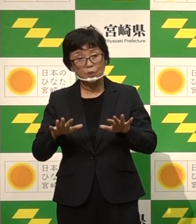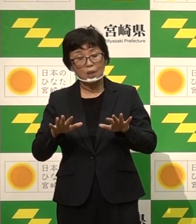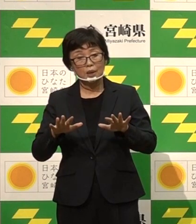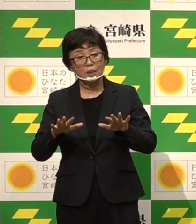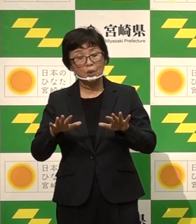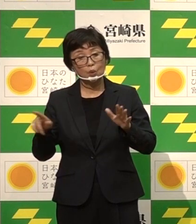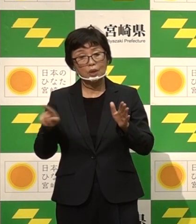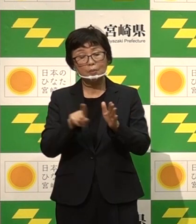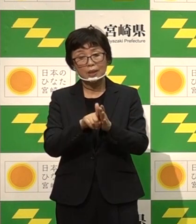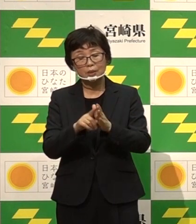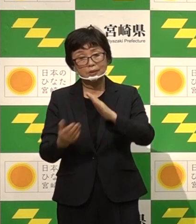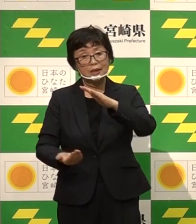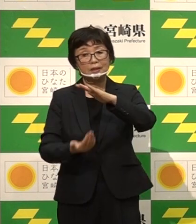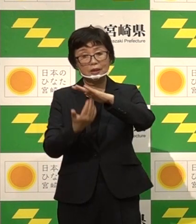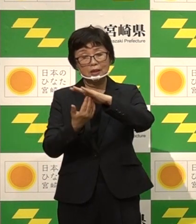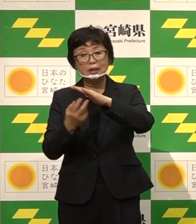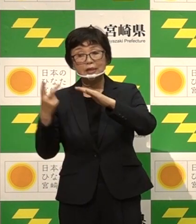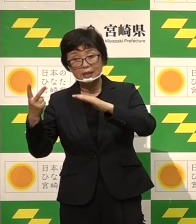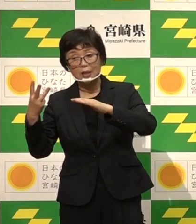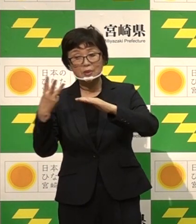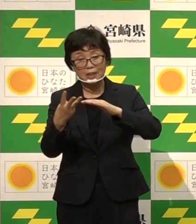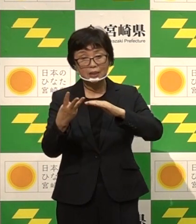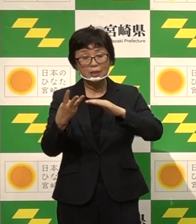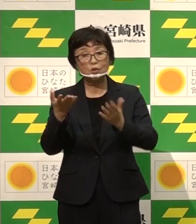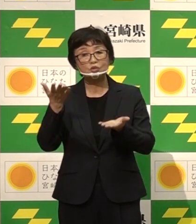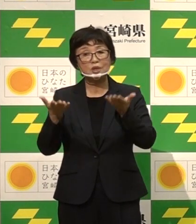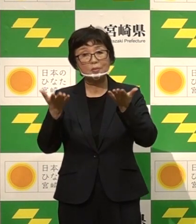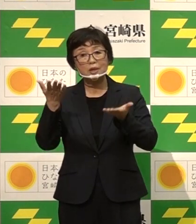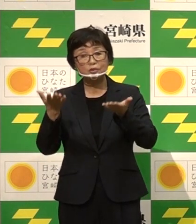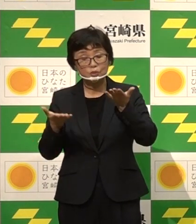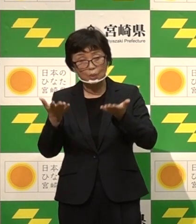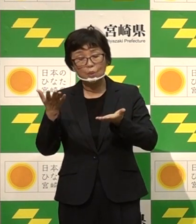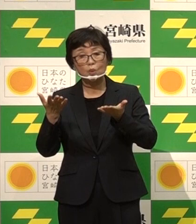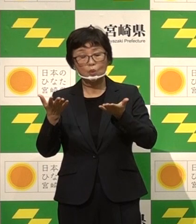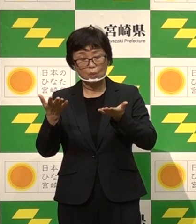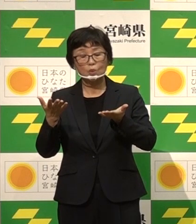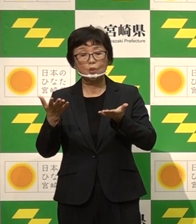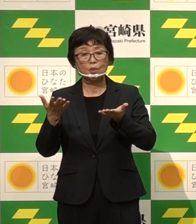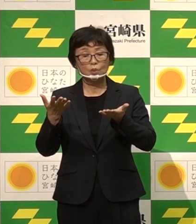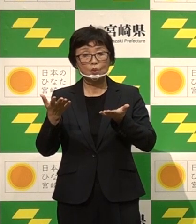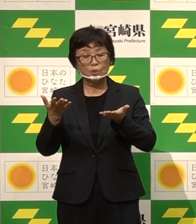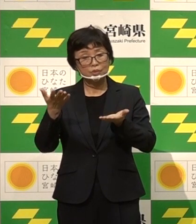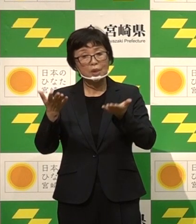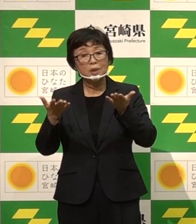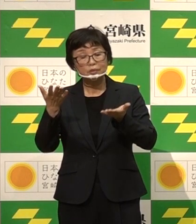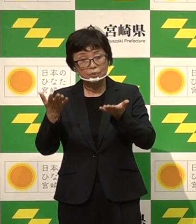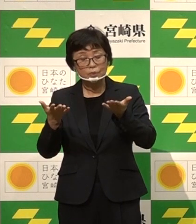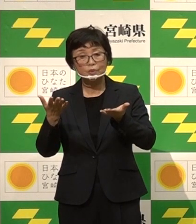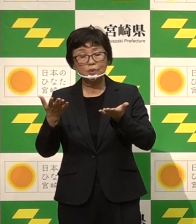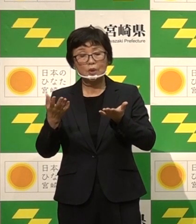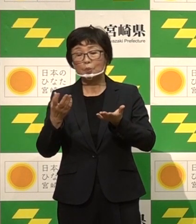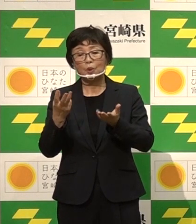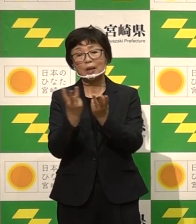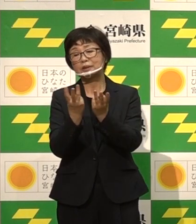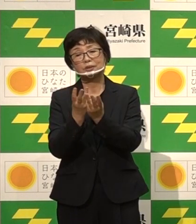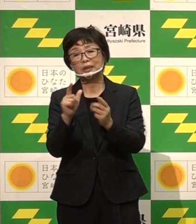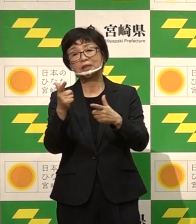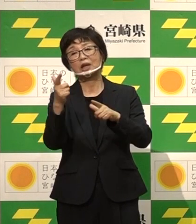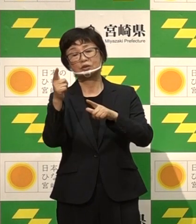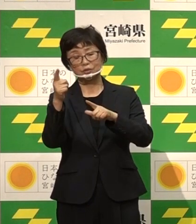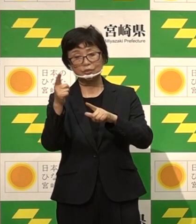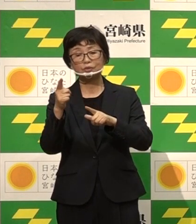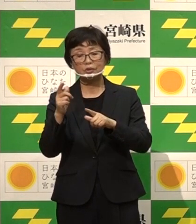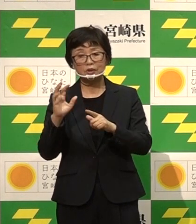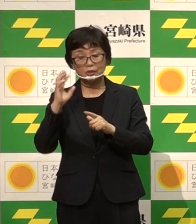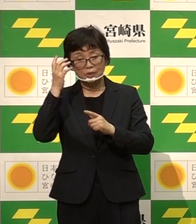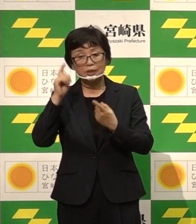これまでの過去2回目3回目のオミクロン株に伴う感染拡大と比べても、もう桁違いに感染者数